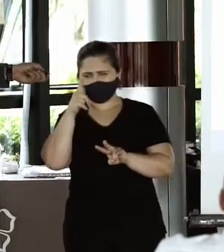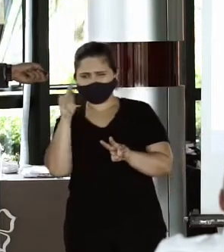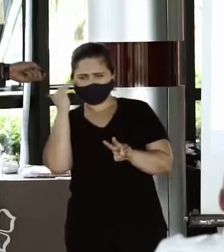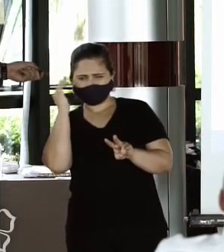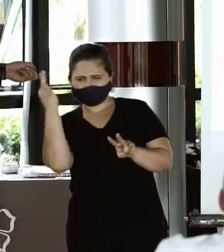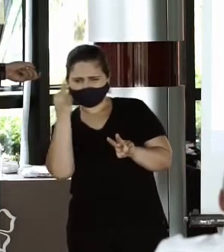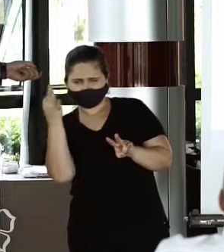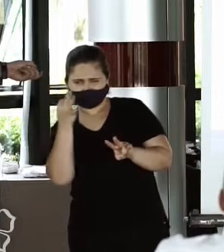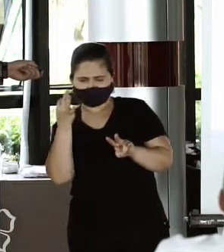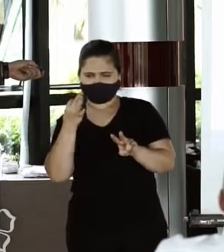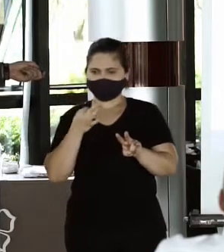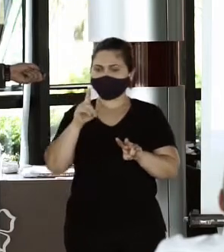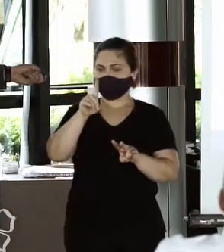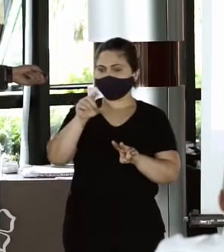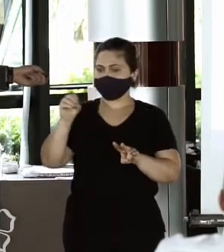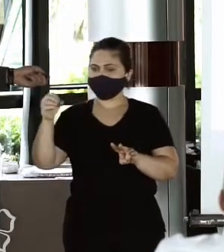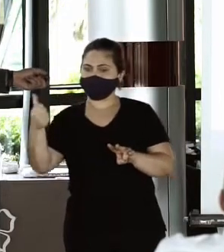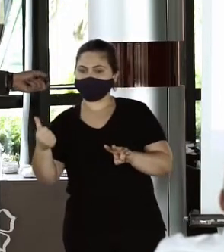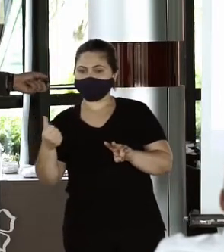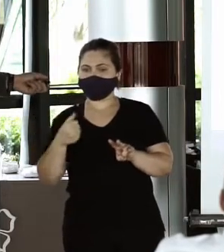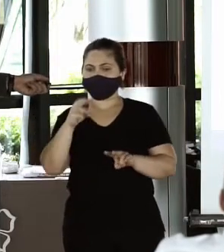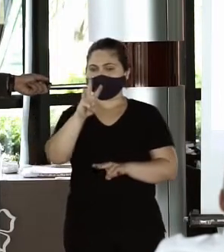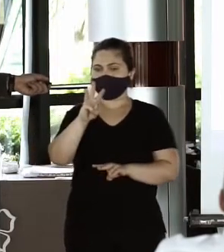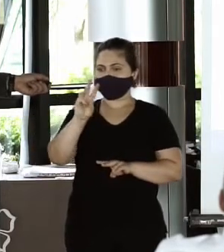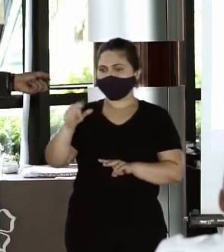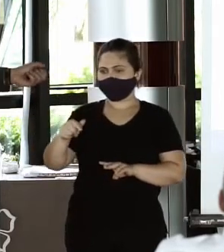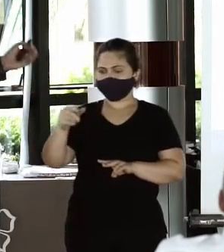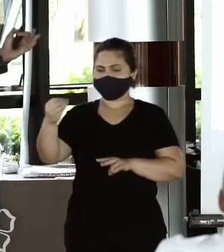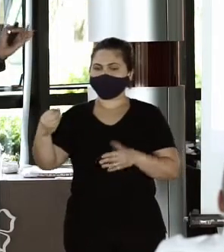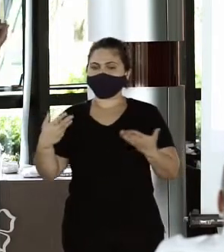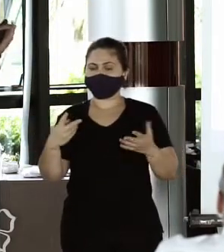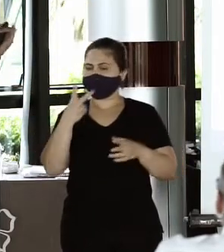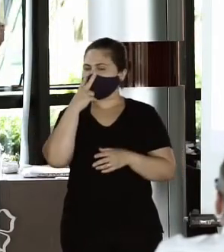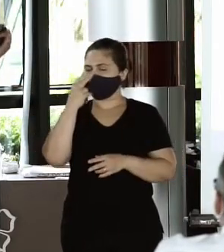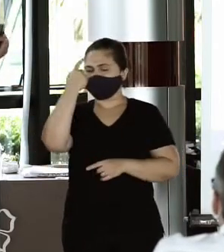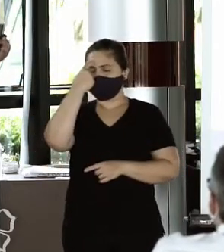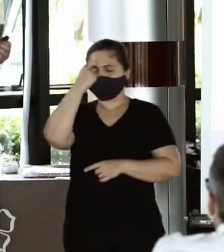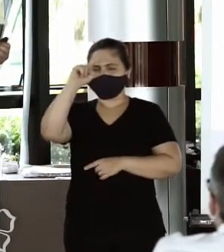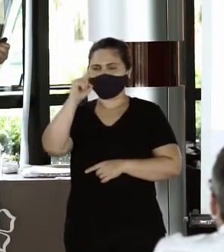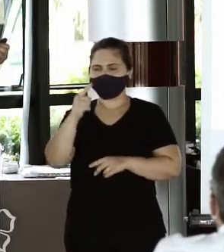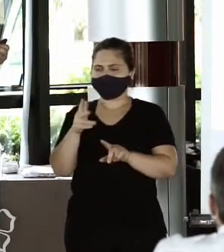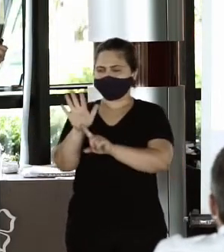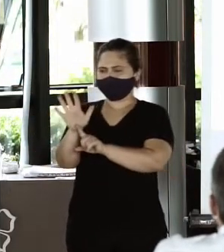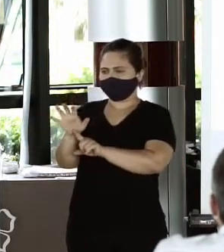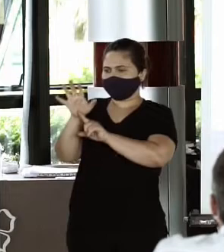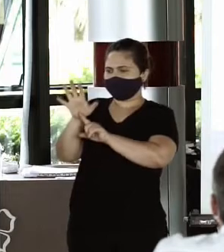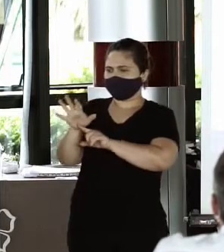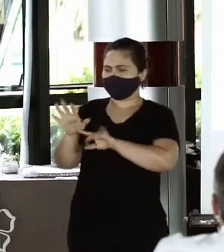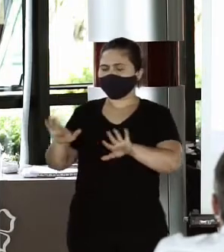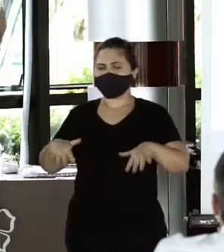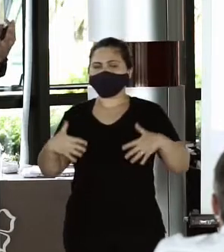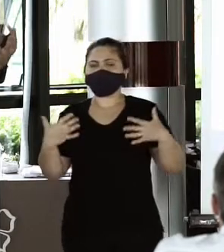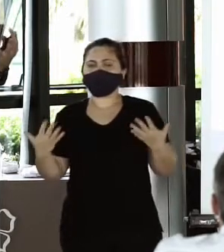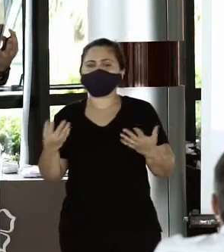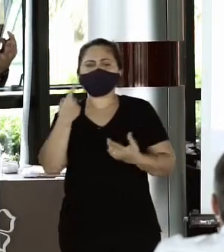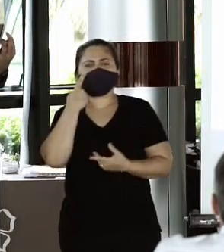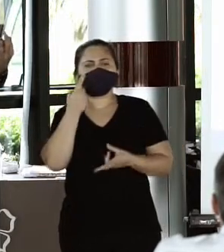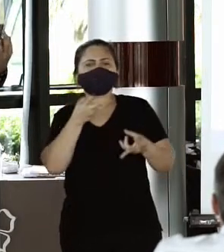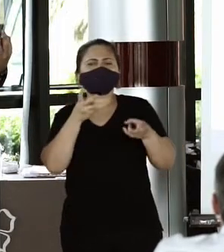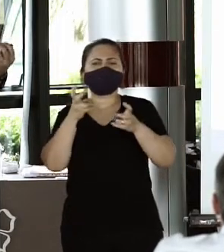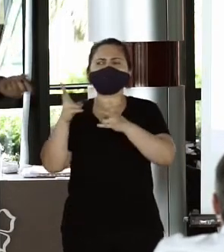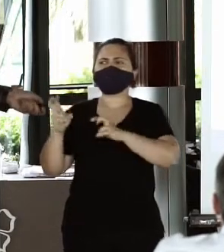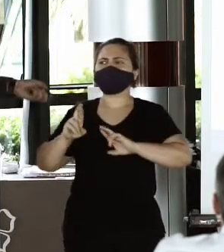por 106. 350 por 372. É a mesma ideia na termografia. E aí, olha só